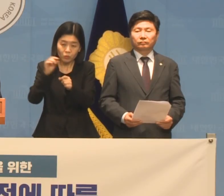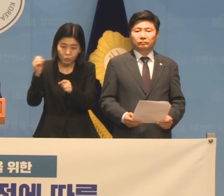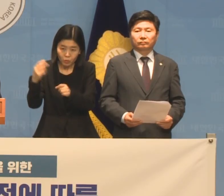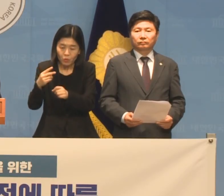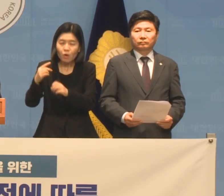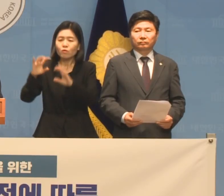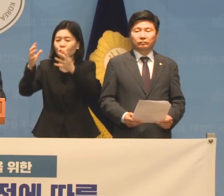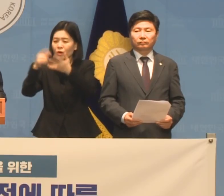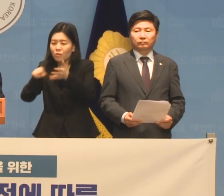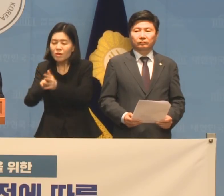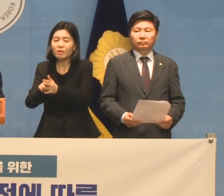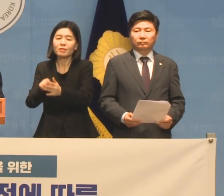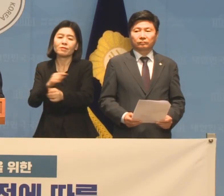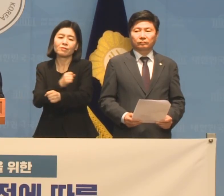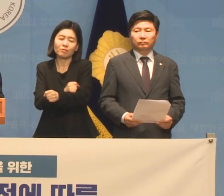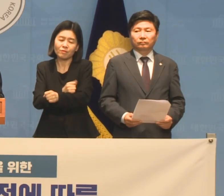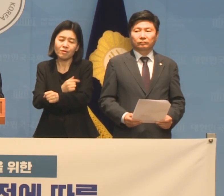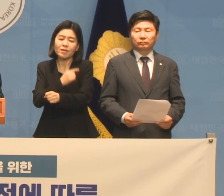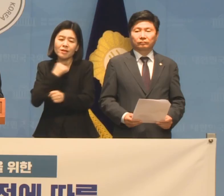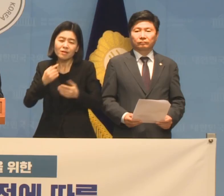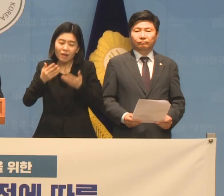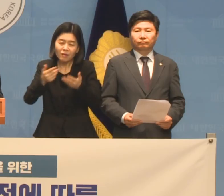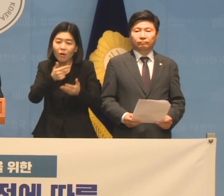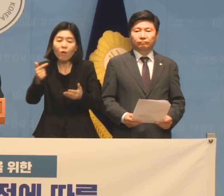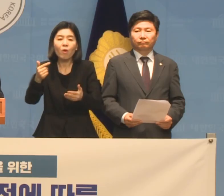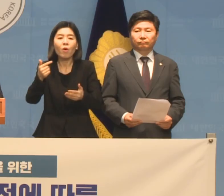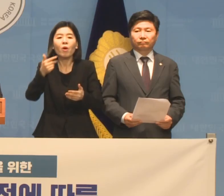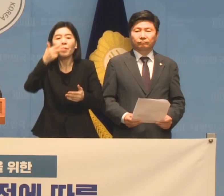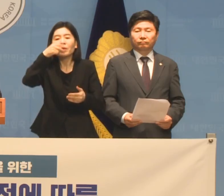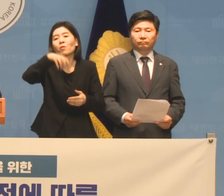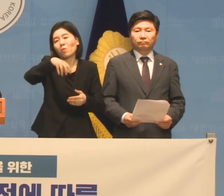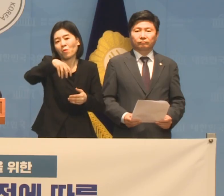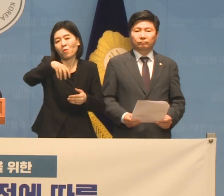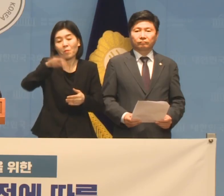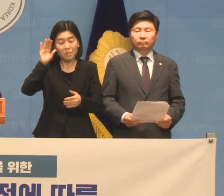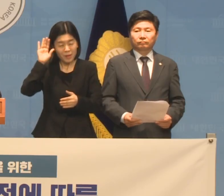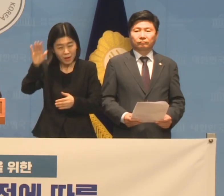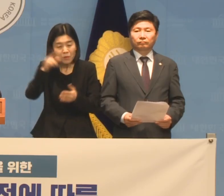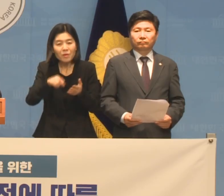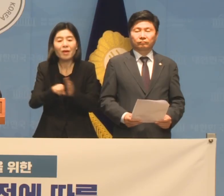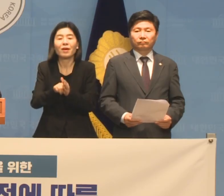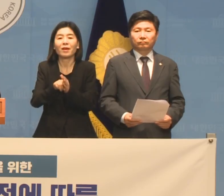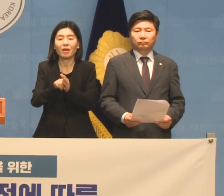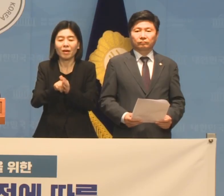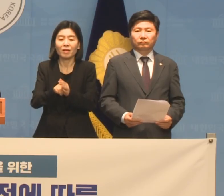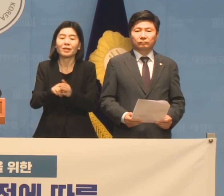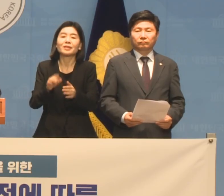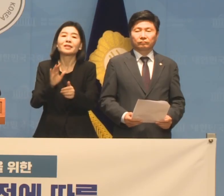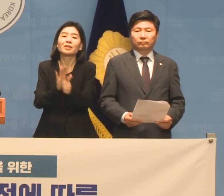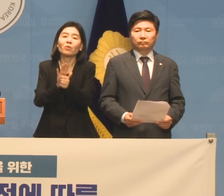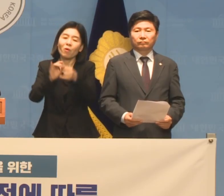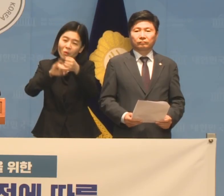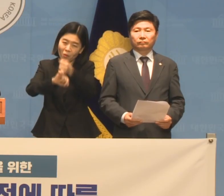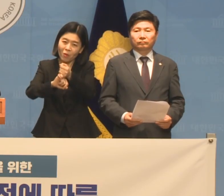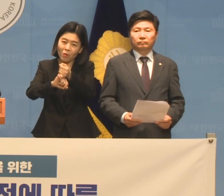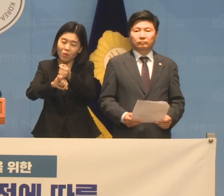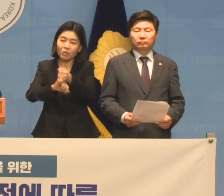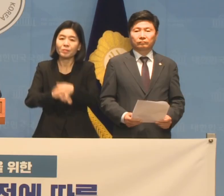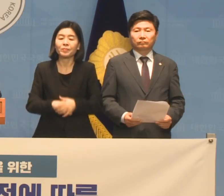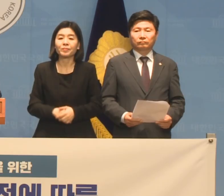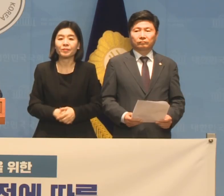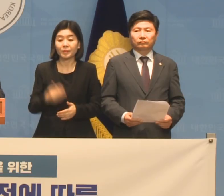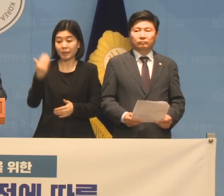희생을 감수하고 있는 평택시의 더 나은 미래를 위해 필수 불가결한 선택입니다. 그리고